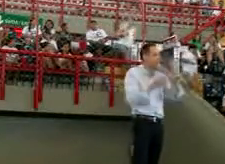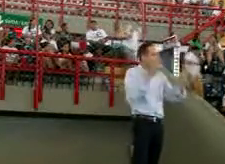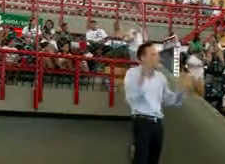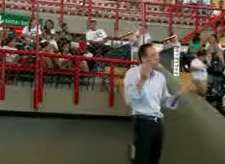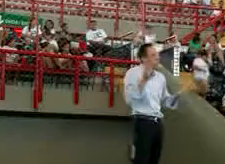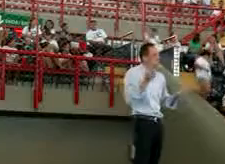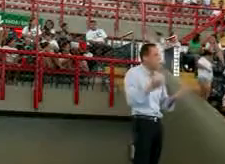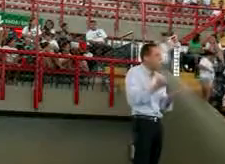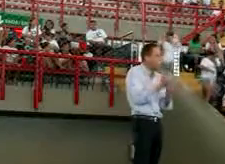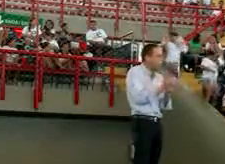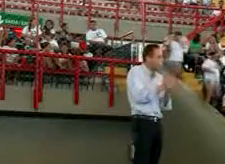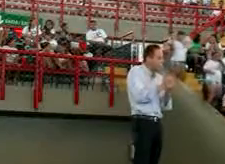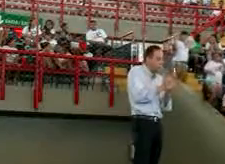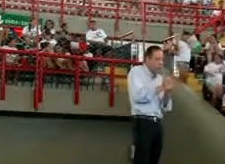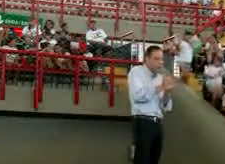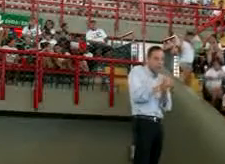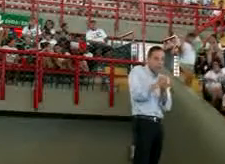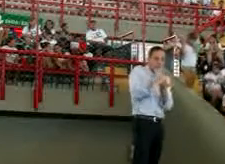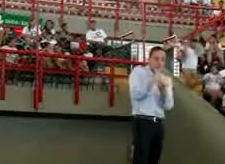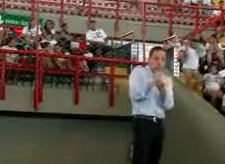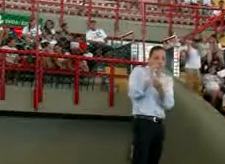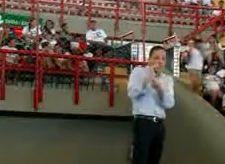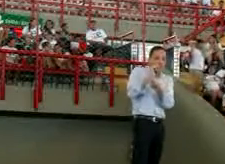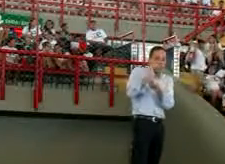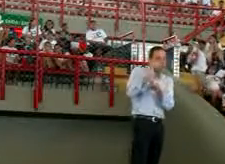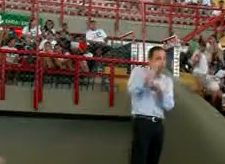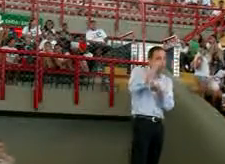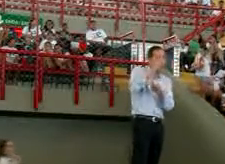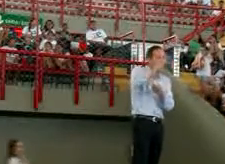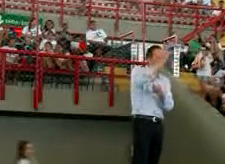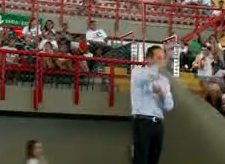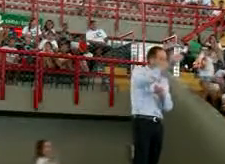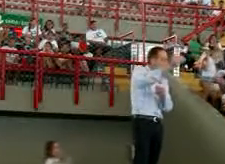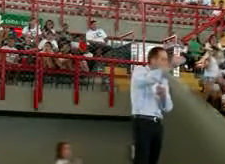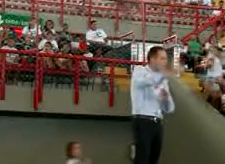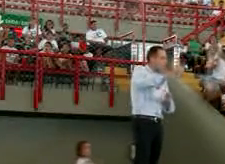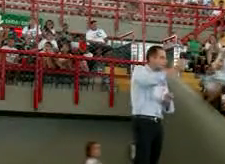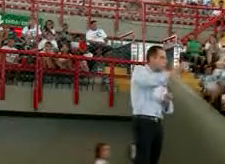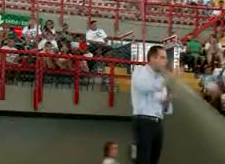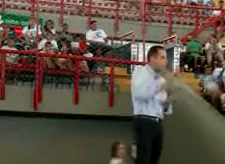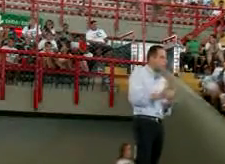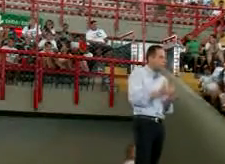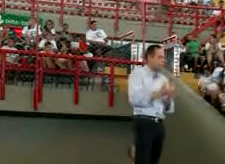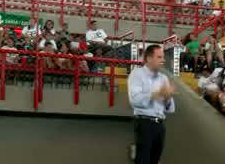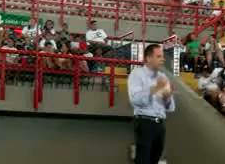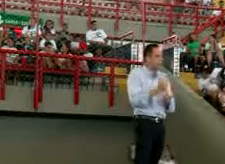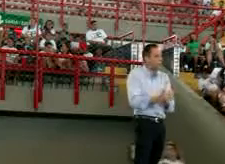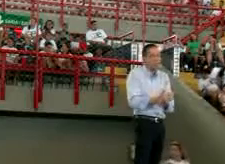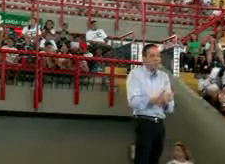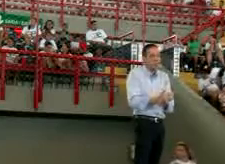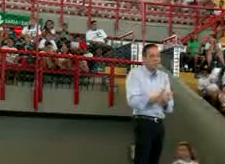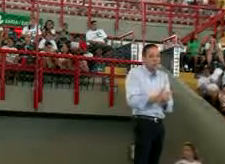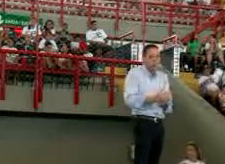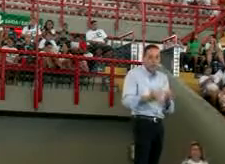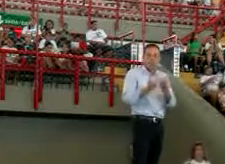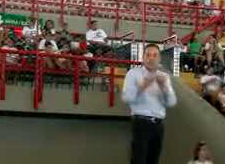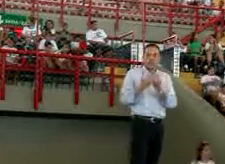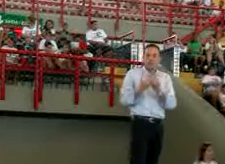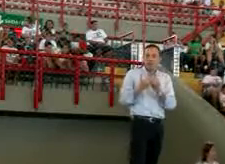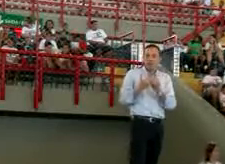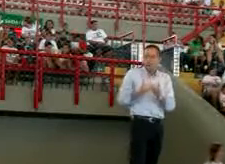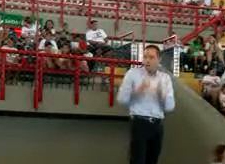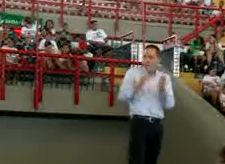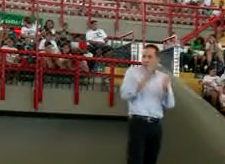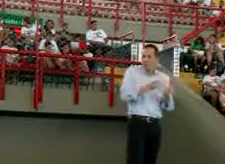de tensão, ele acabou então ficando insuportável para que Dom Pedro se mantivesse no poder. E